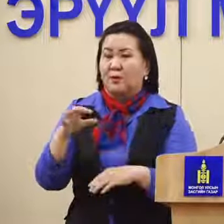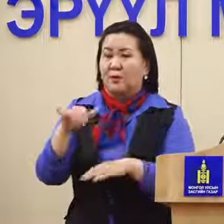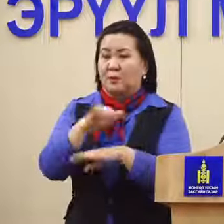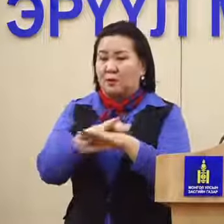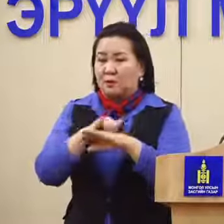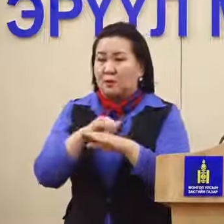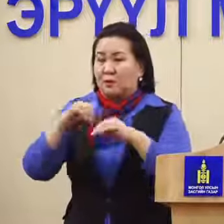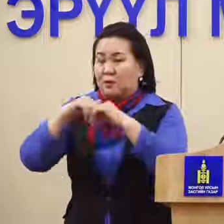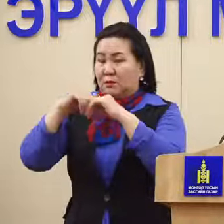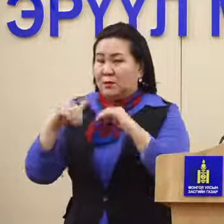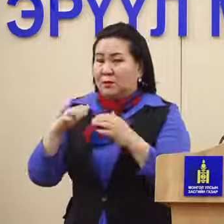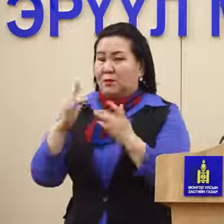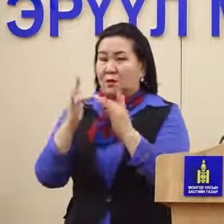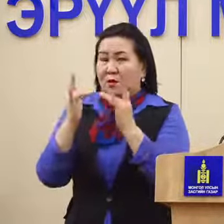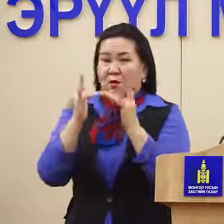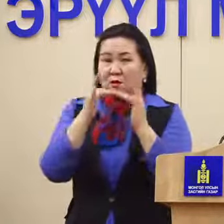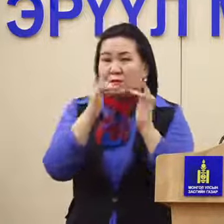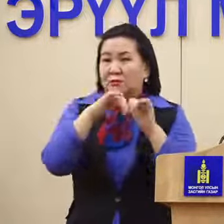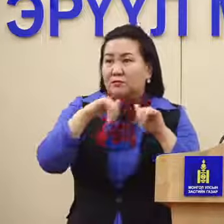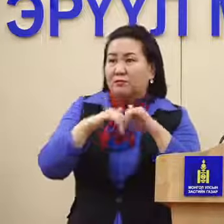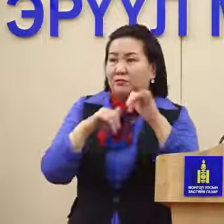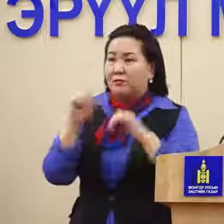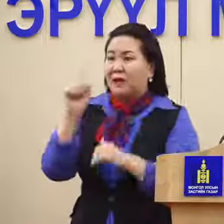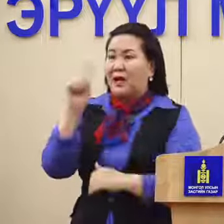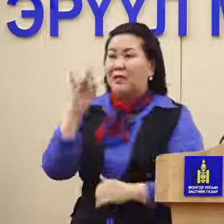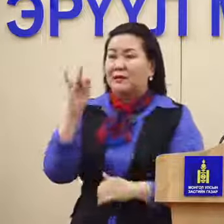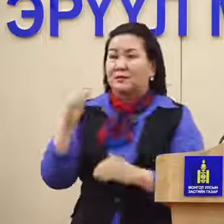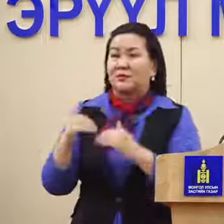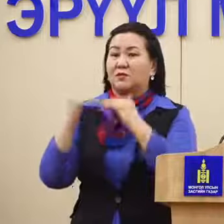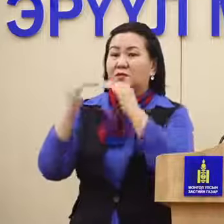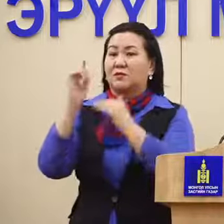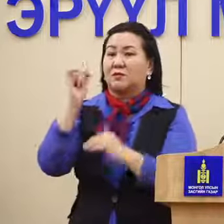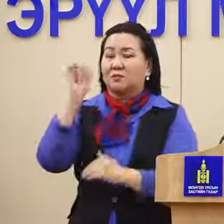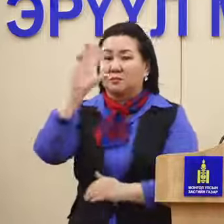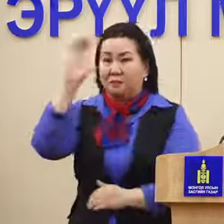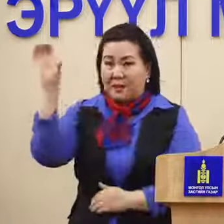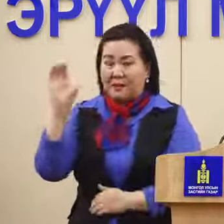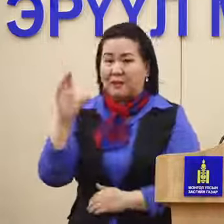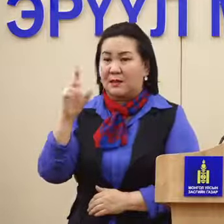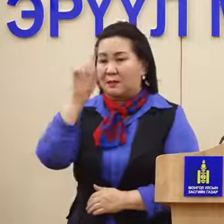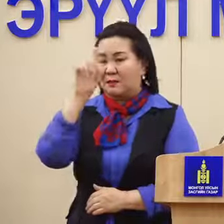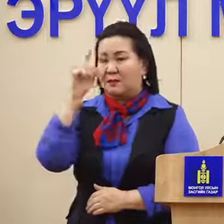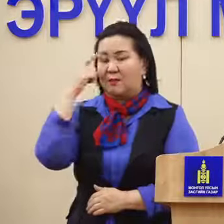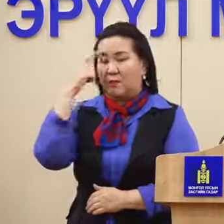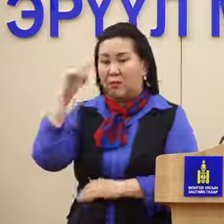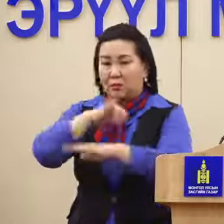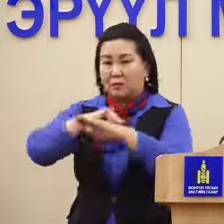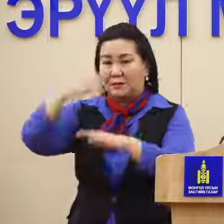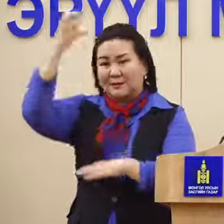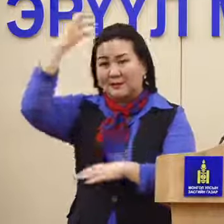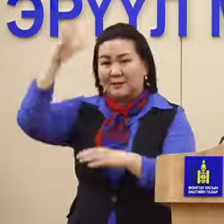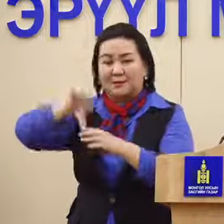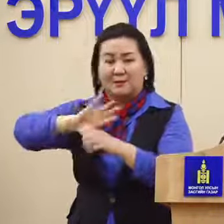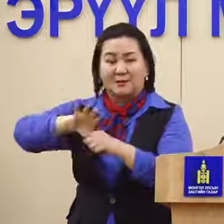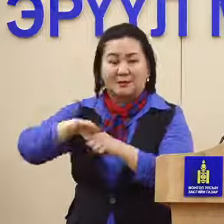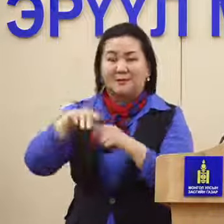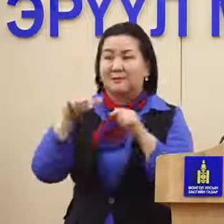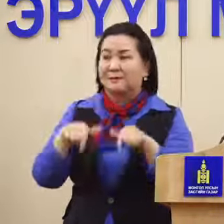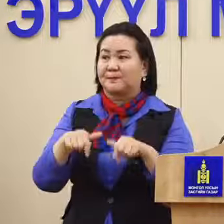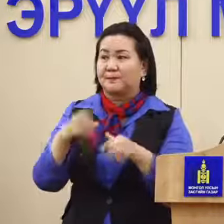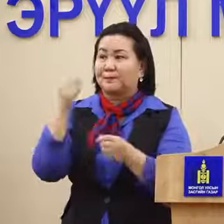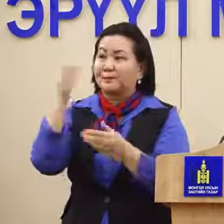бол тоноглож эхэлсэн. За Азийн хөгжлийн банк эрүүл мэндийн Монгол Улсын засгийн газраас олгосон